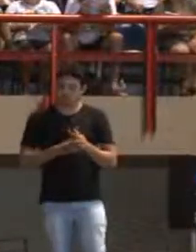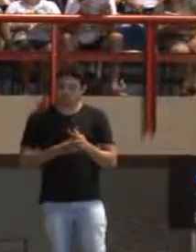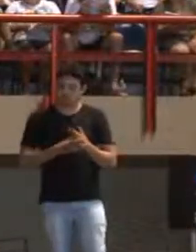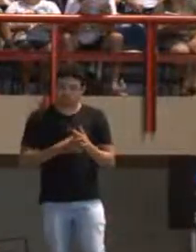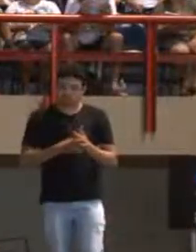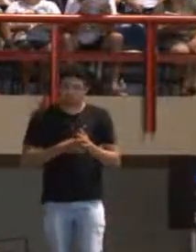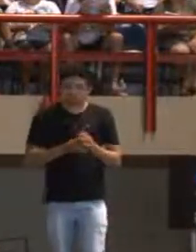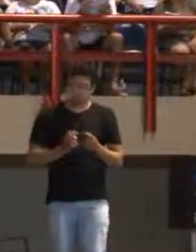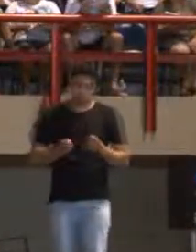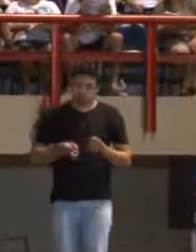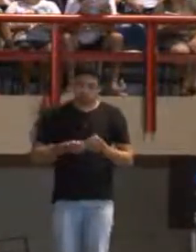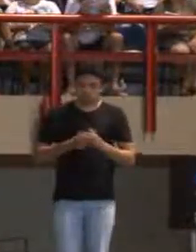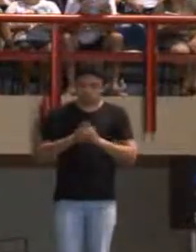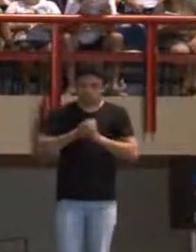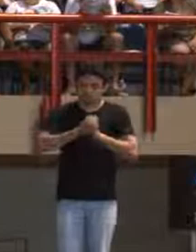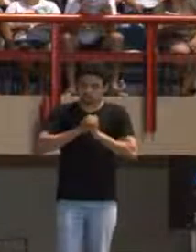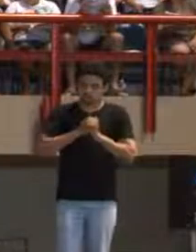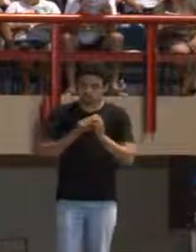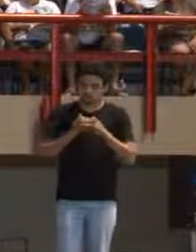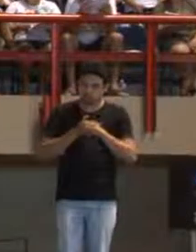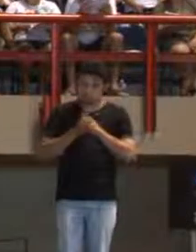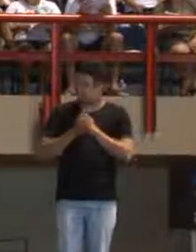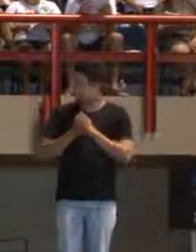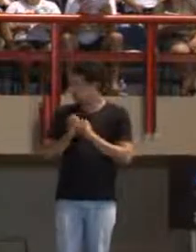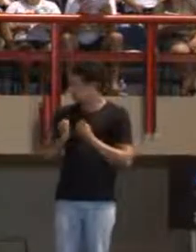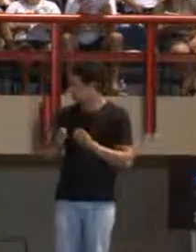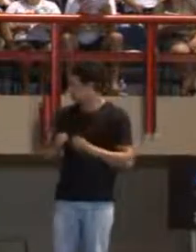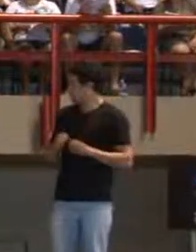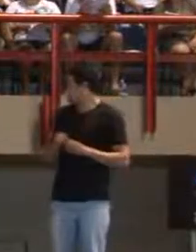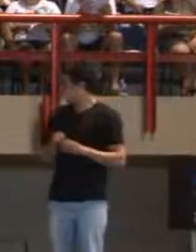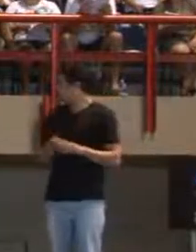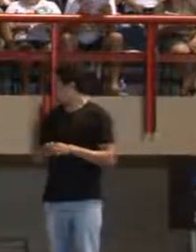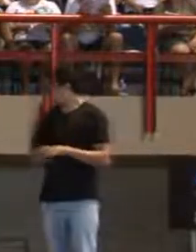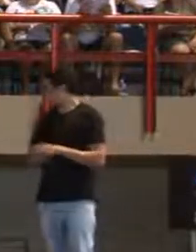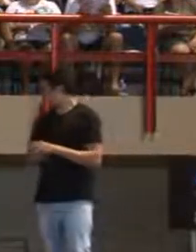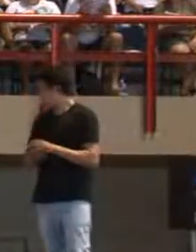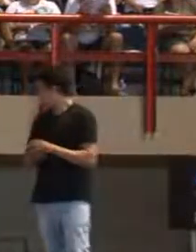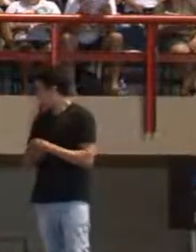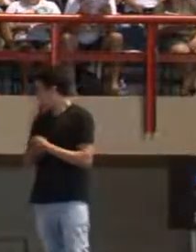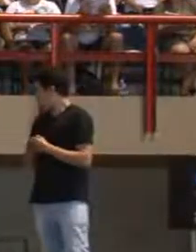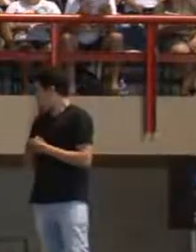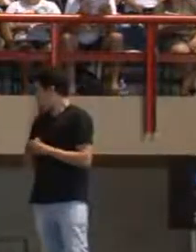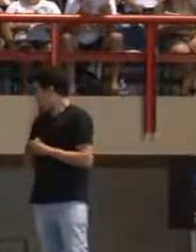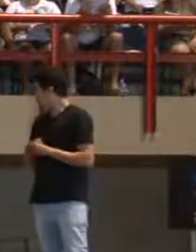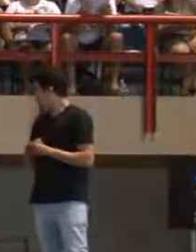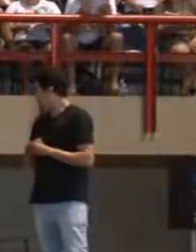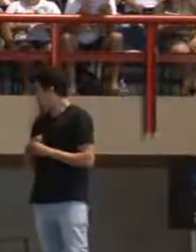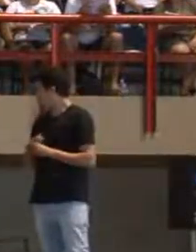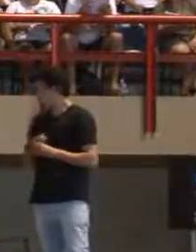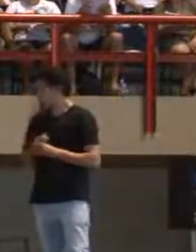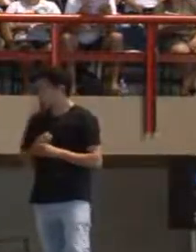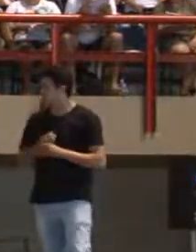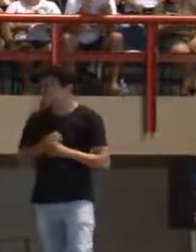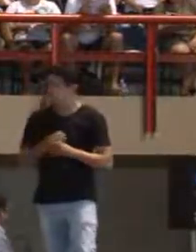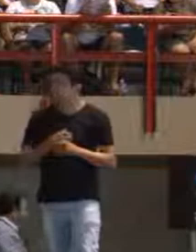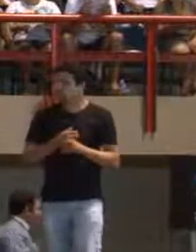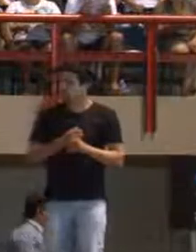Mas vamos resolver algumas questões aqui, a gente tira um tempinho para tirar as dúvidas. Só mais 10, é? Então, deixa eu resolver pelo menos umas pouquinhas aqui,